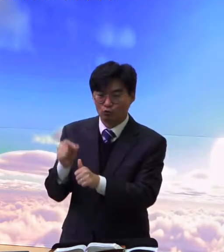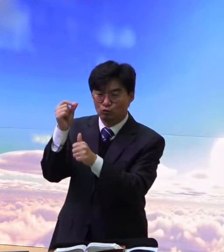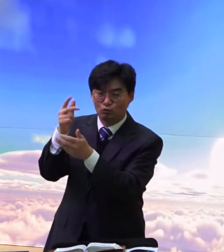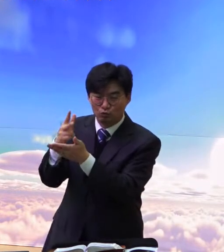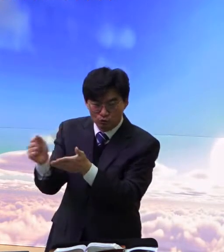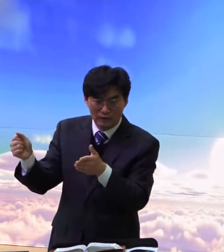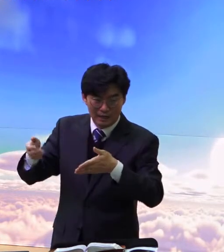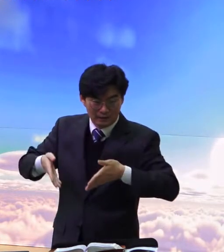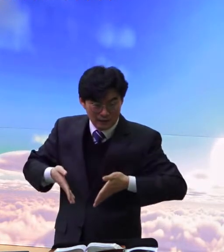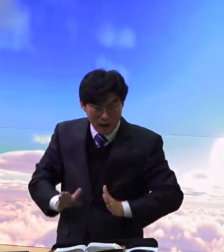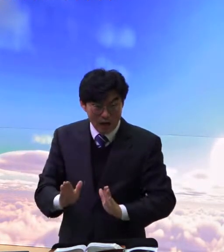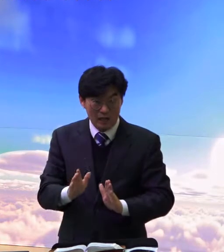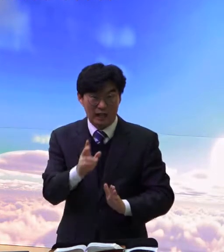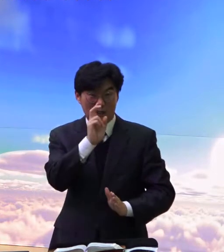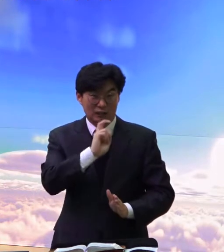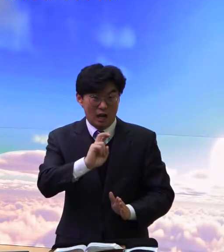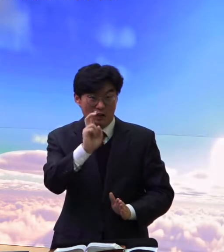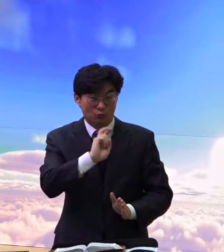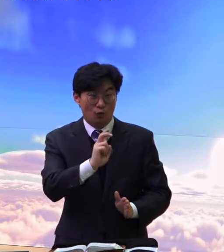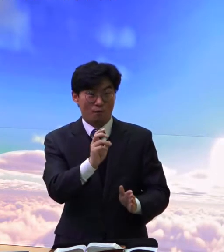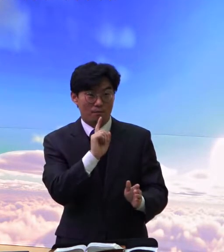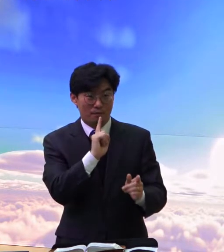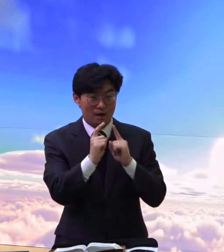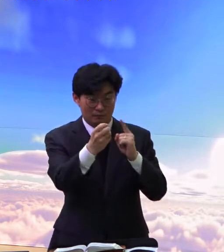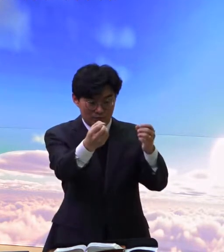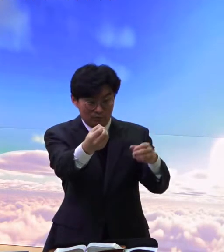위해서 달려가고 찬송했습니다.